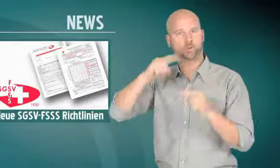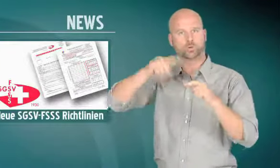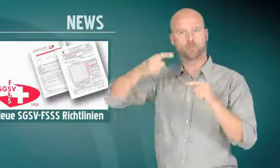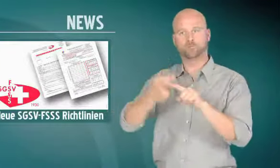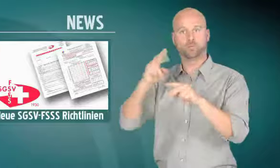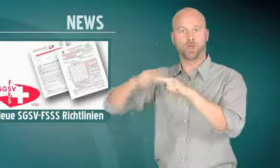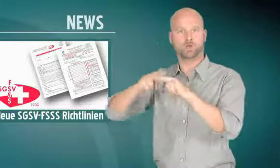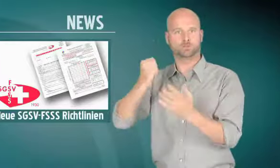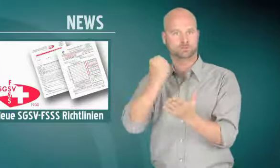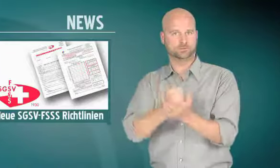Arztes beilegen.